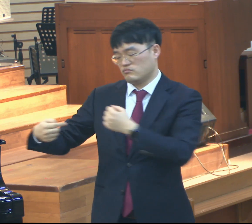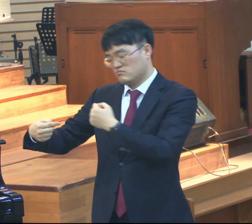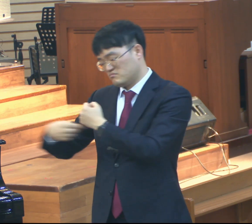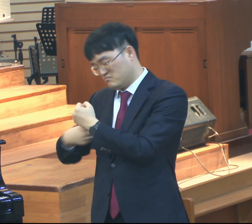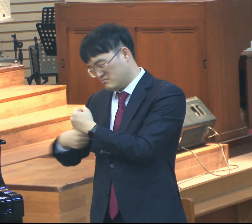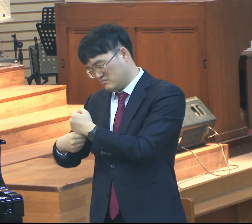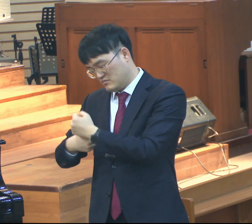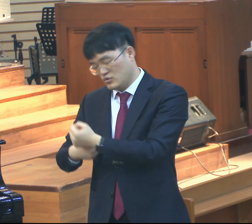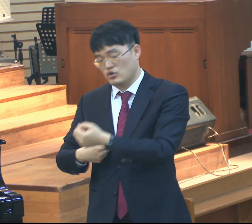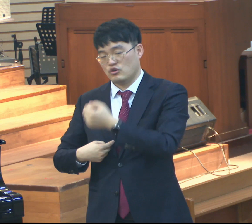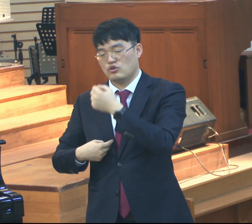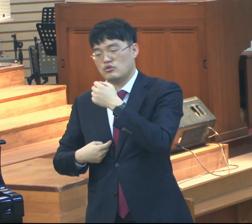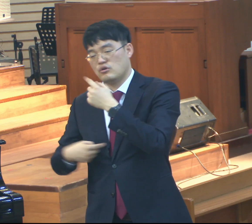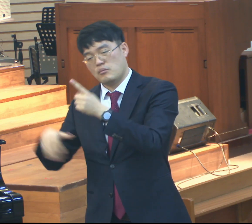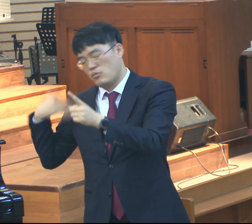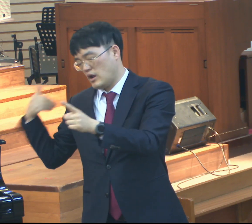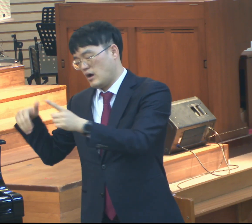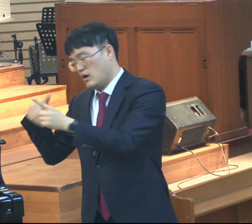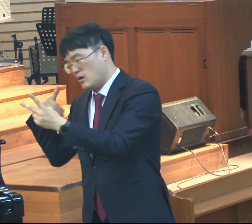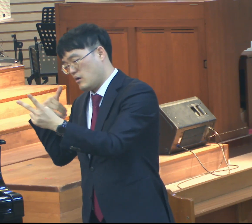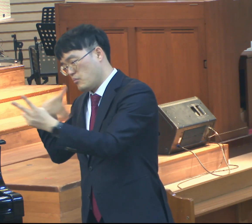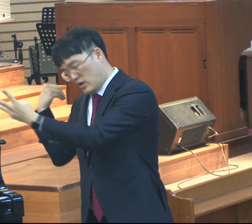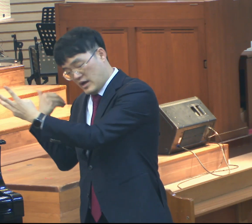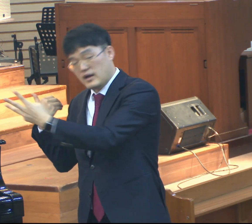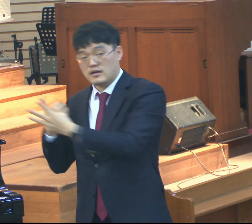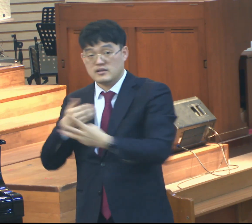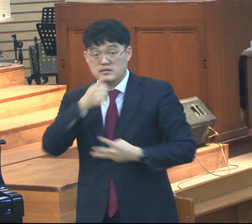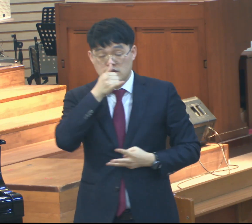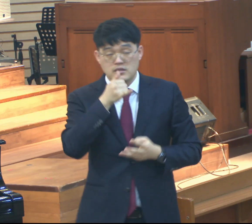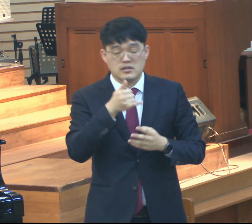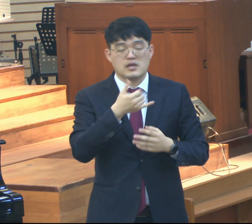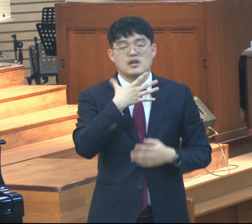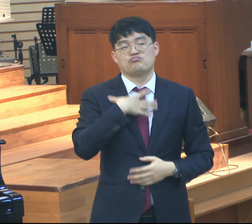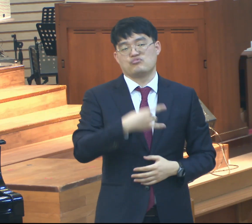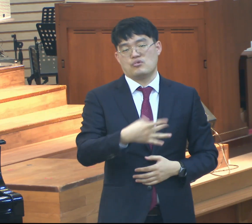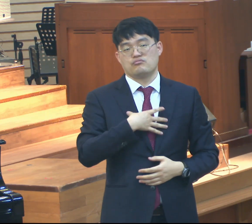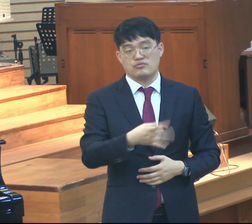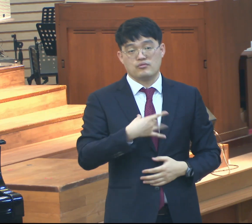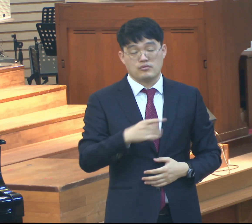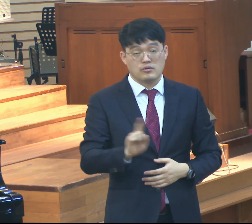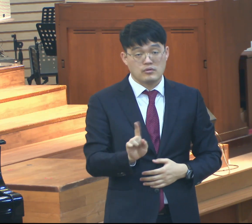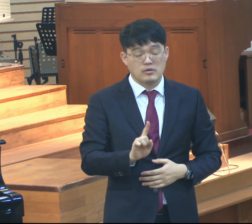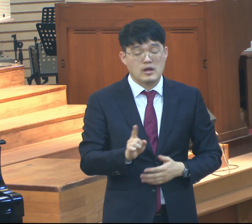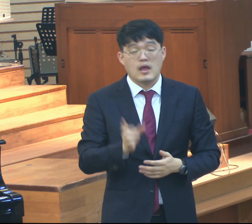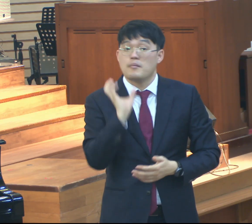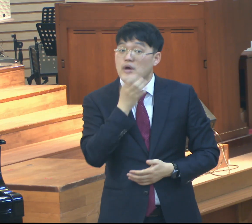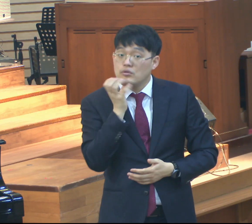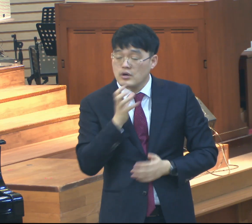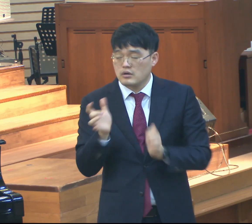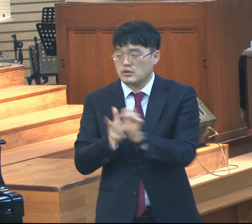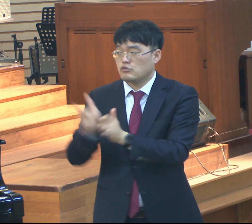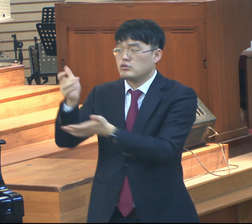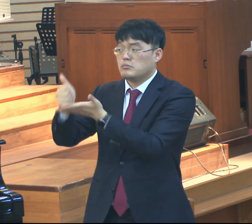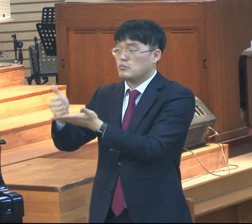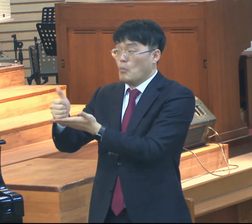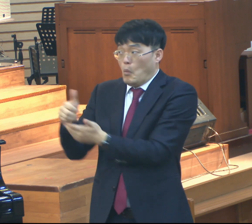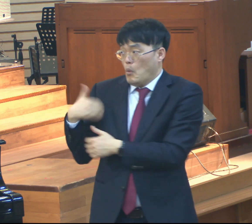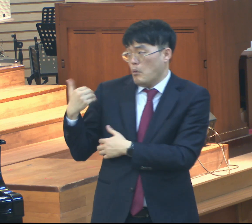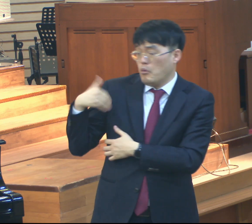묘사한 것을 보게 됩니다. 이것은 굉장히 의도적인 것입니다. 베드로가 예수님을 부인하는 사건은 내가 나를 위해